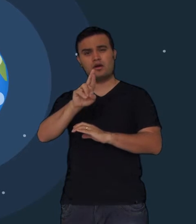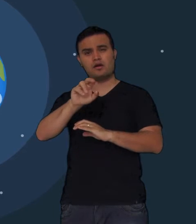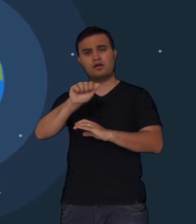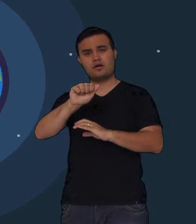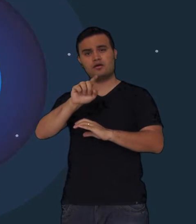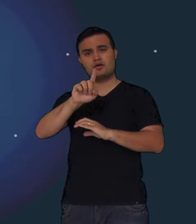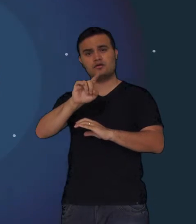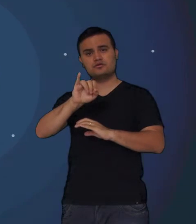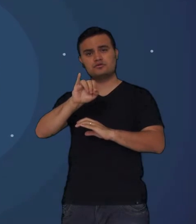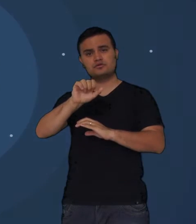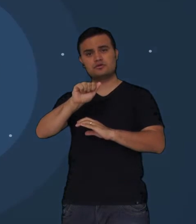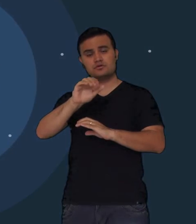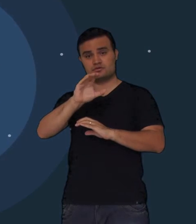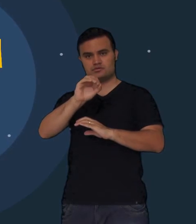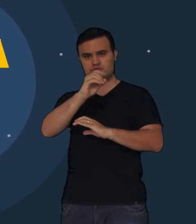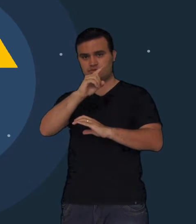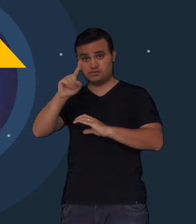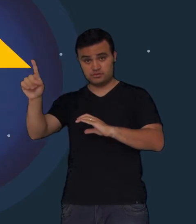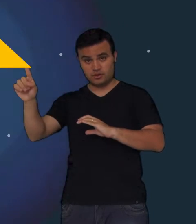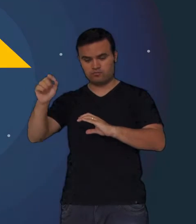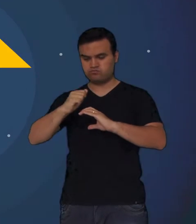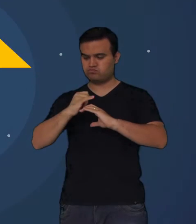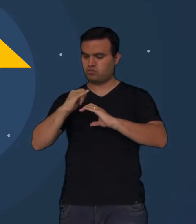uma área de estudo chamada de raios cósmicos.